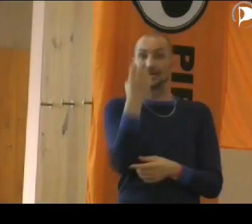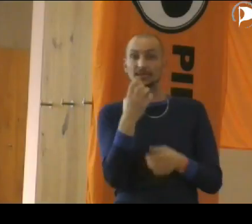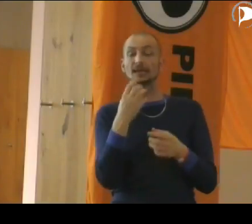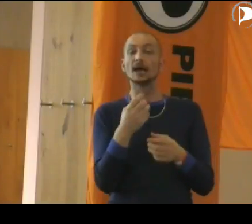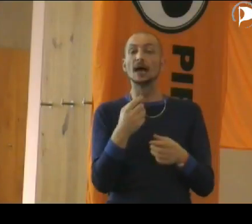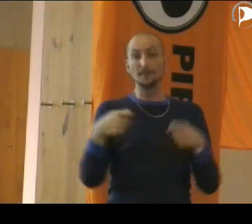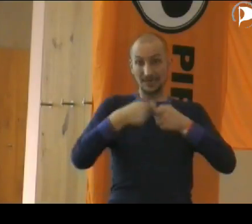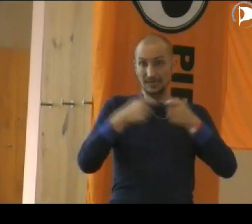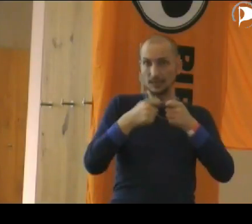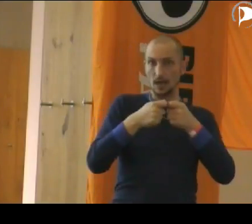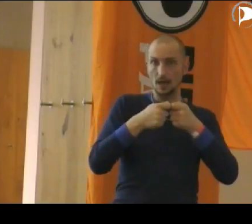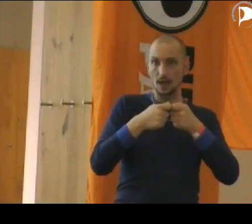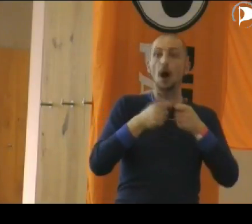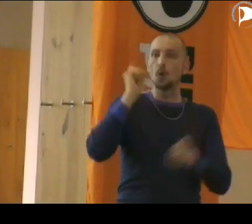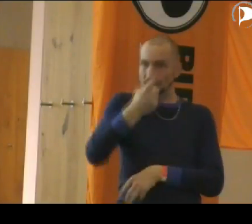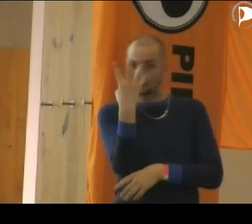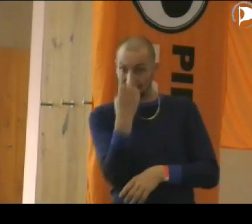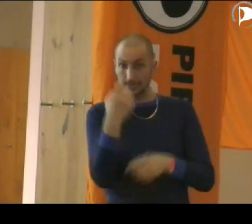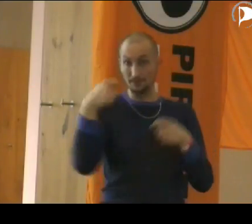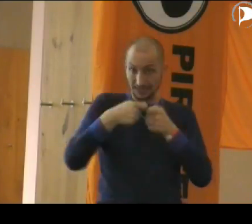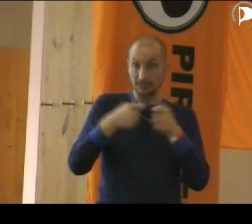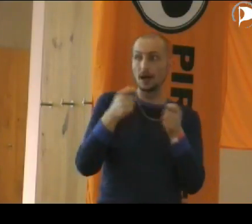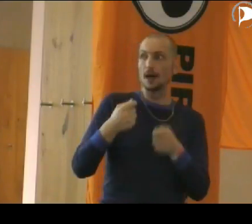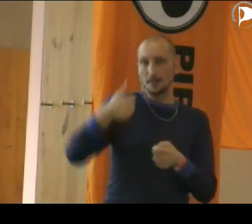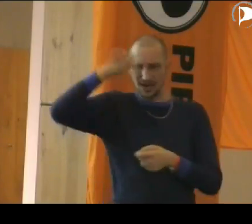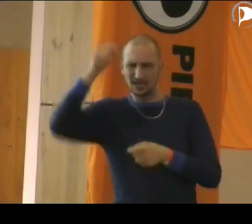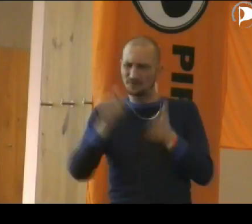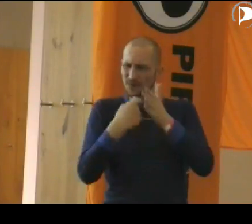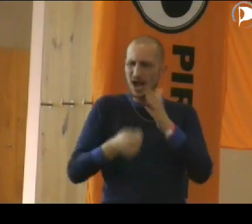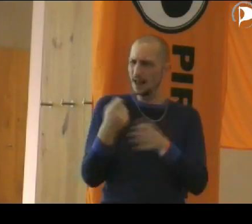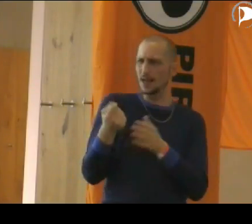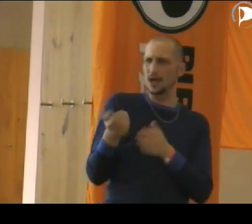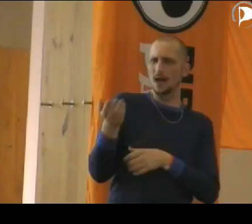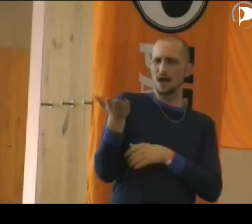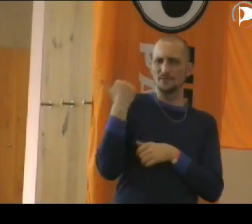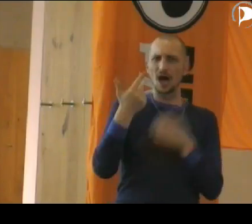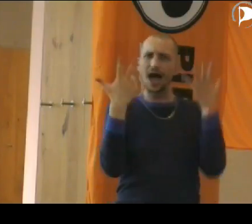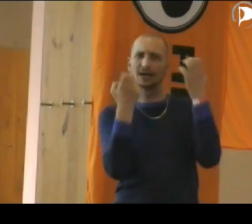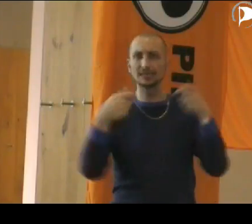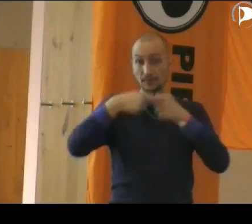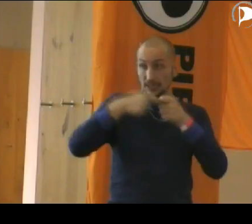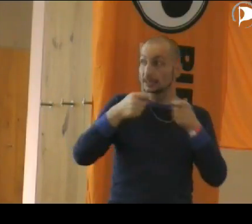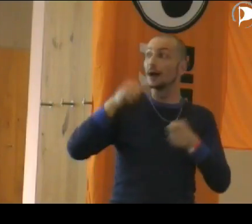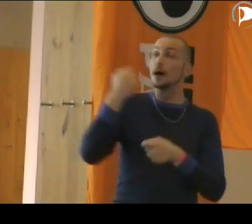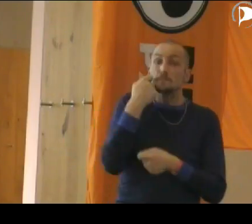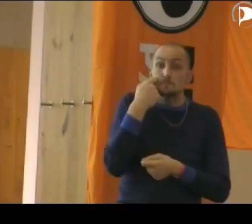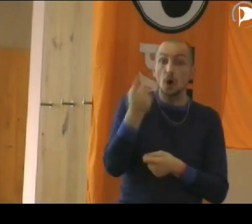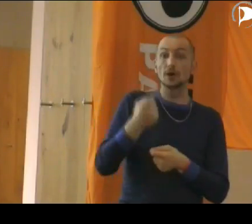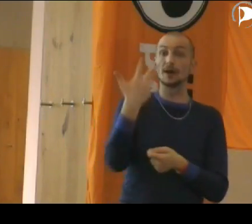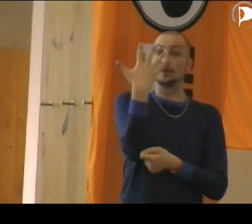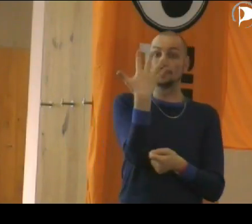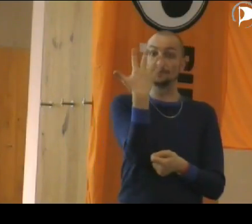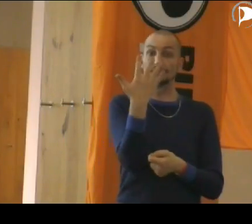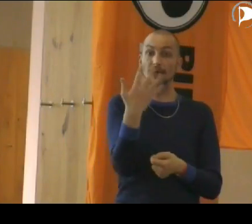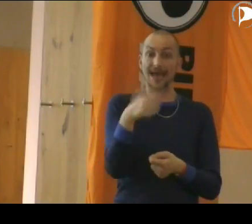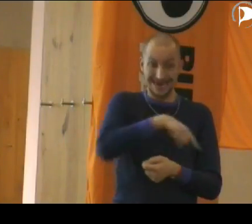80 denn der habe innerhalb kürzester zeit die ersten kreisverbände gegründet genau gesagt glauben findet norden die fünfte kreis gewann